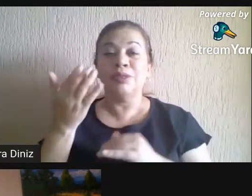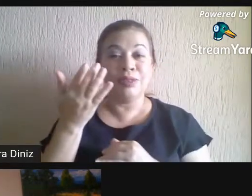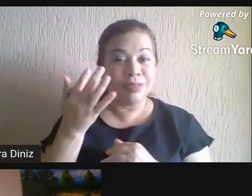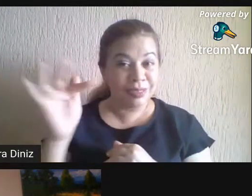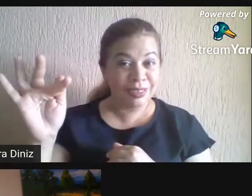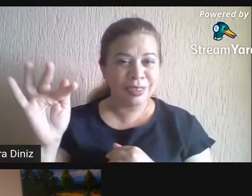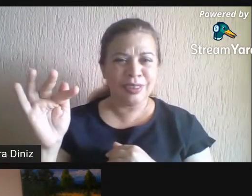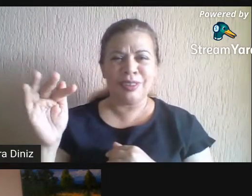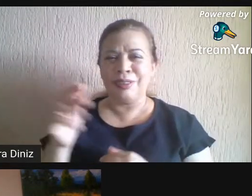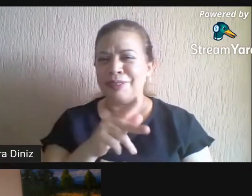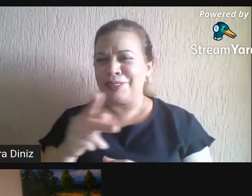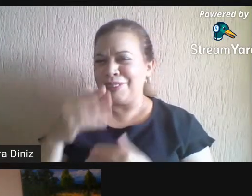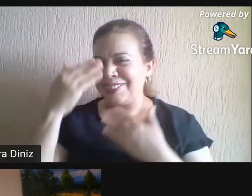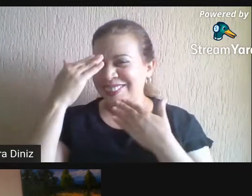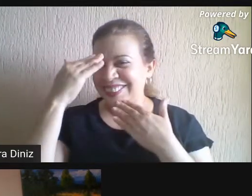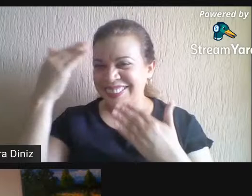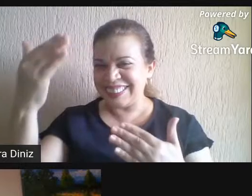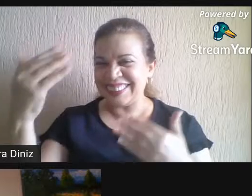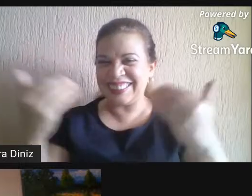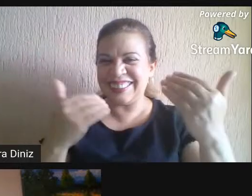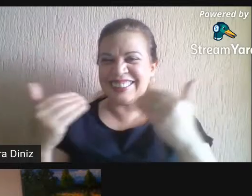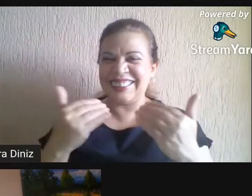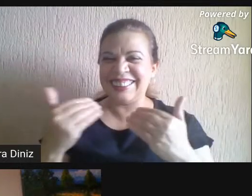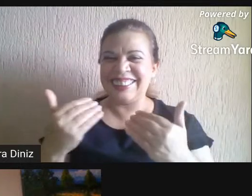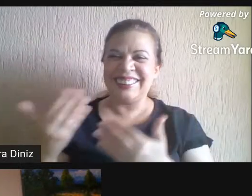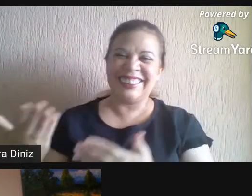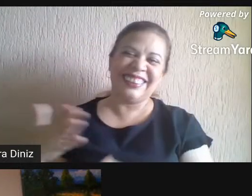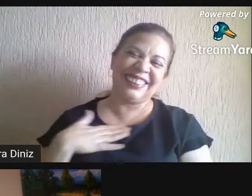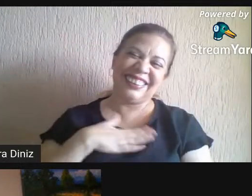pela sua presença, é um prazer tê-lo aqui conosco.